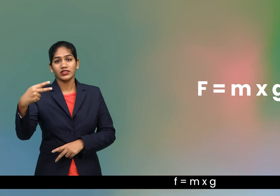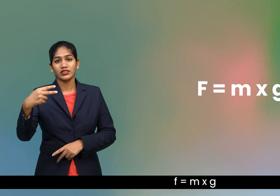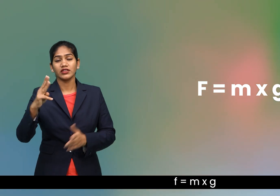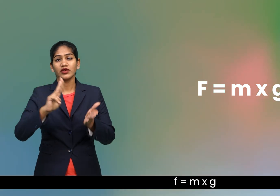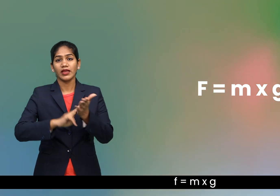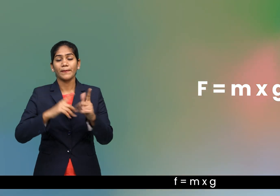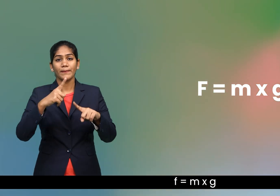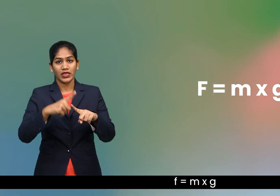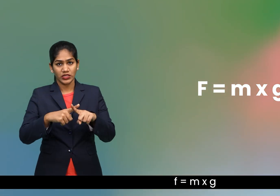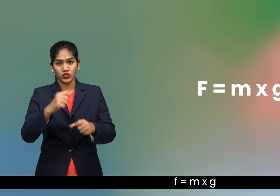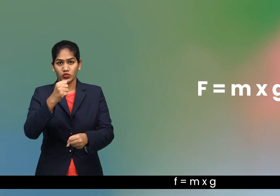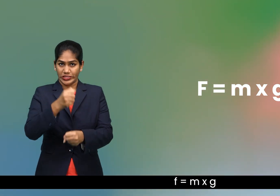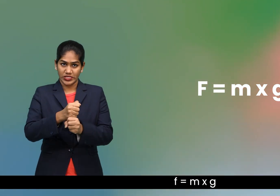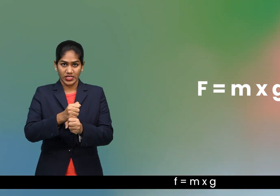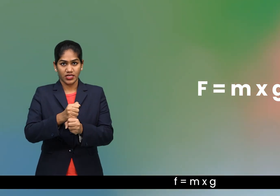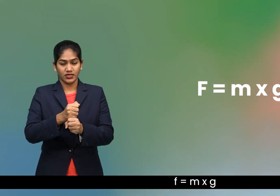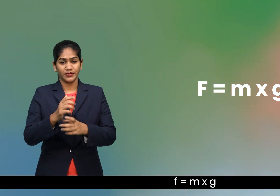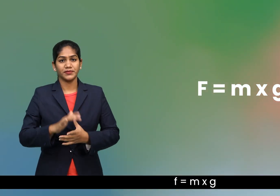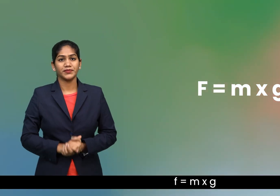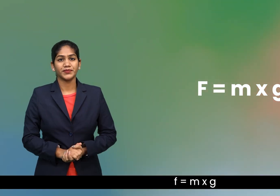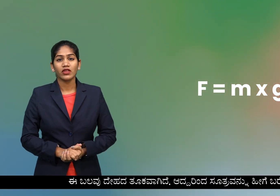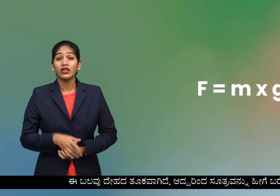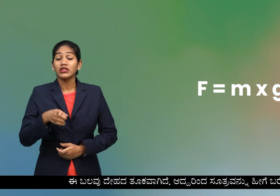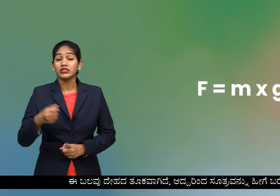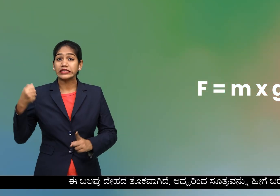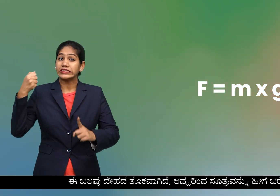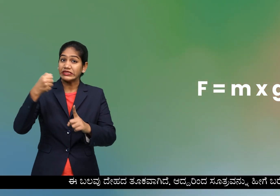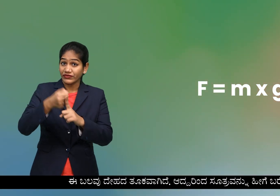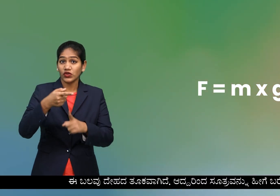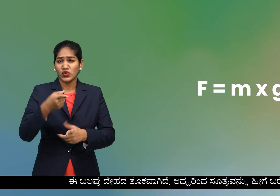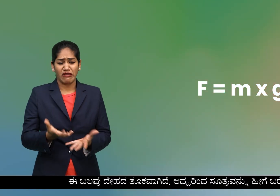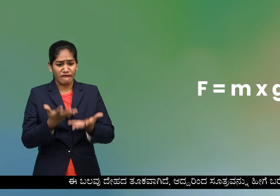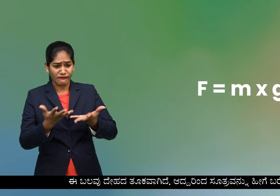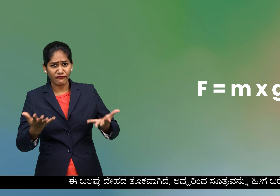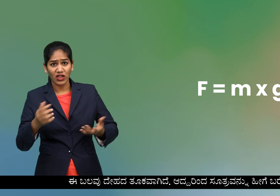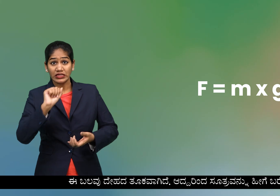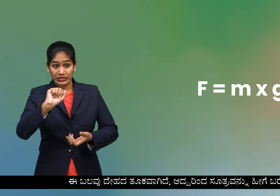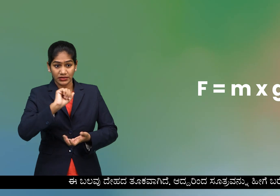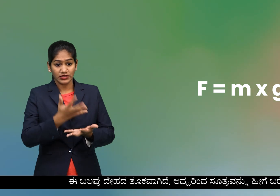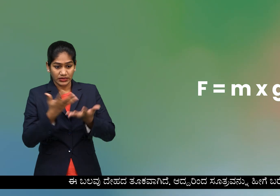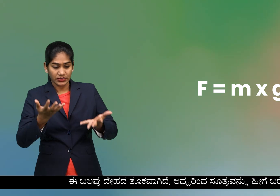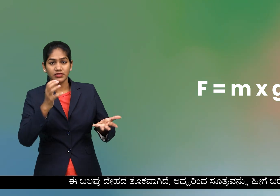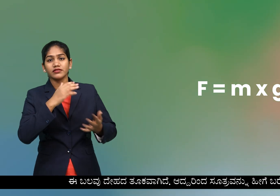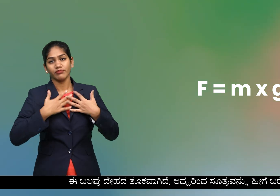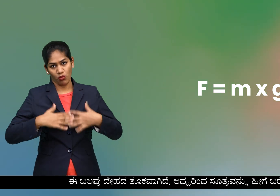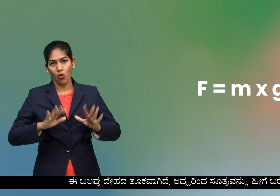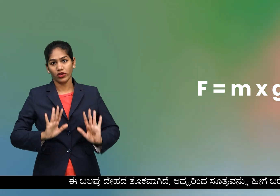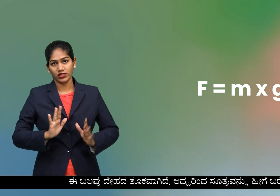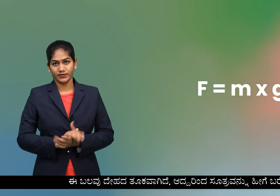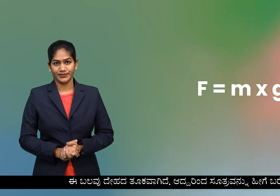F = m×g. ಈ ಬಲವು ದೇಹದ ತೂಕವಾಗಿದೆ. ಆದ್ದರಿಂದ ಸೂತ್ರವನ್ನು